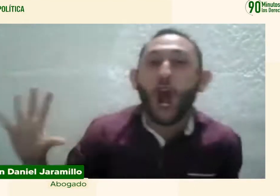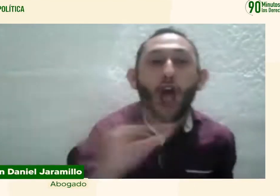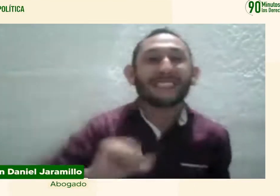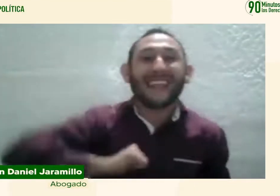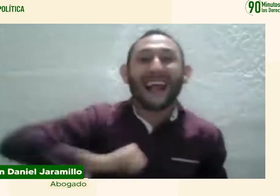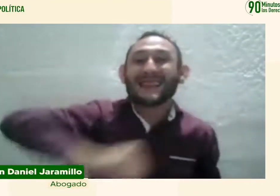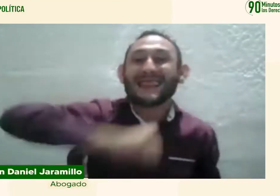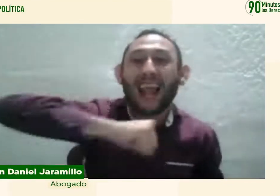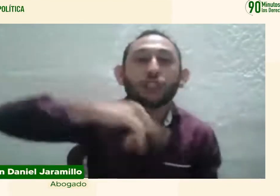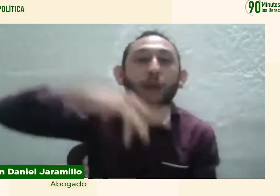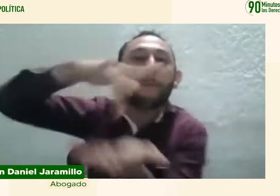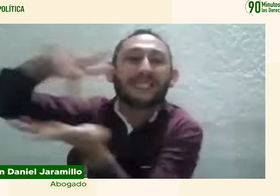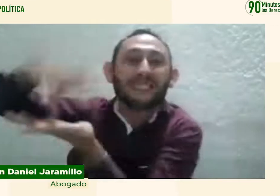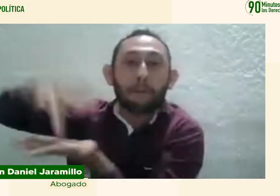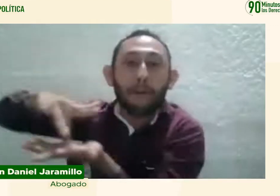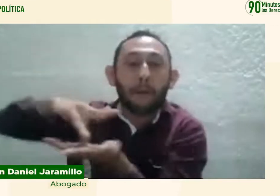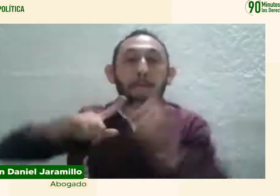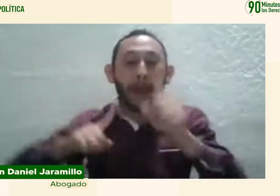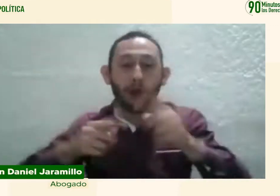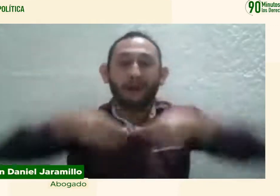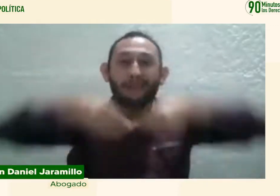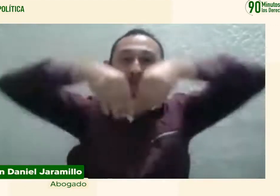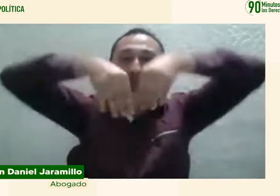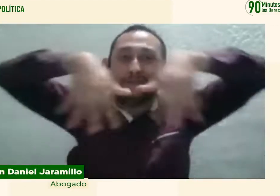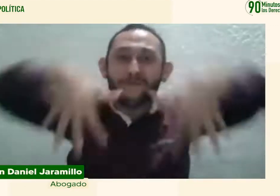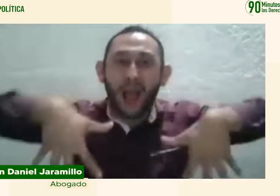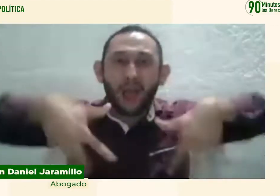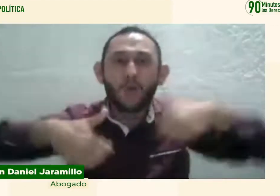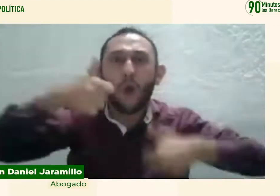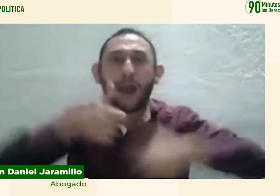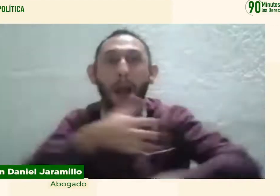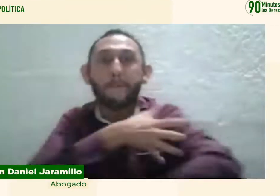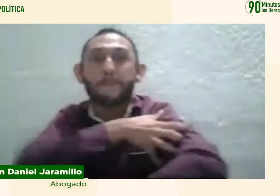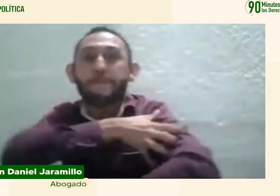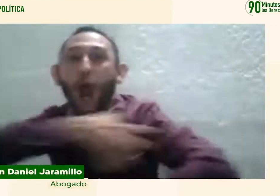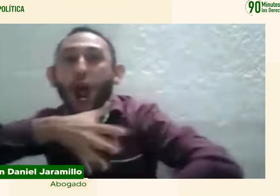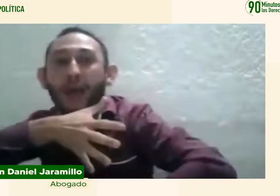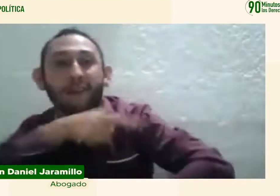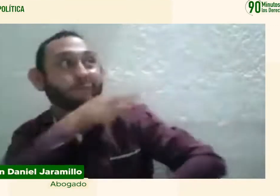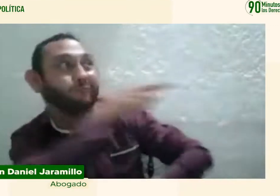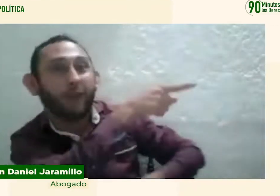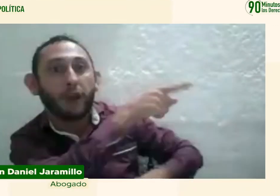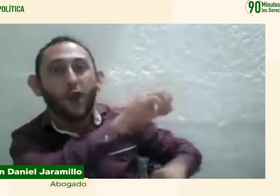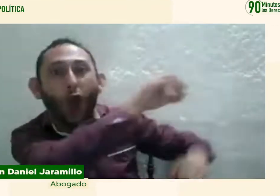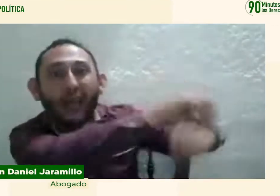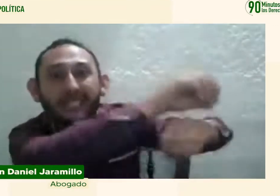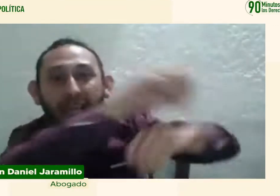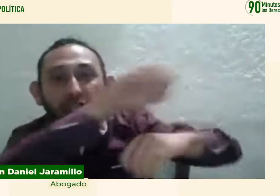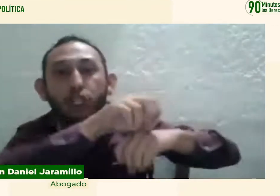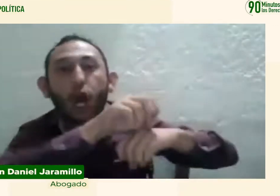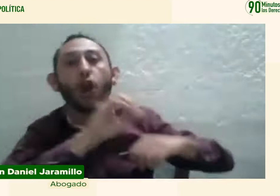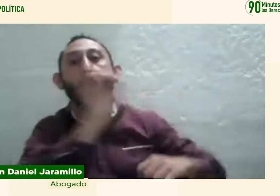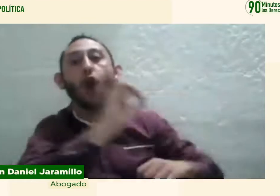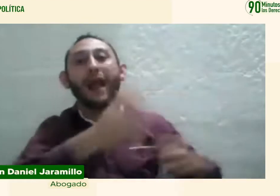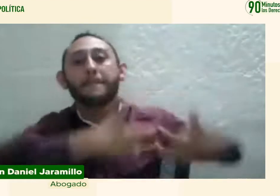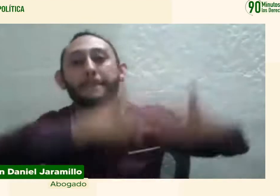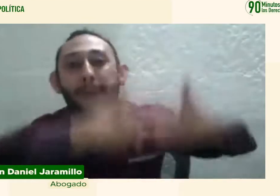hacer claro en esto que todos tenemos el derecho a la participación pero dentro de las estructuras del poder tenemos que